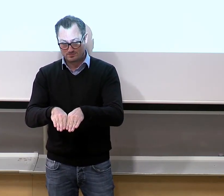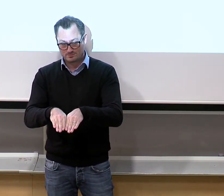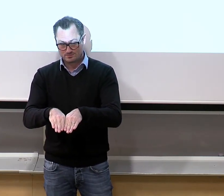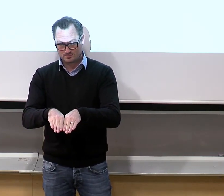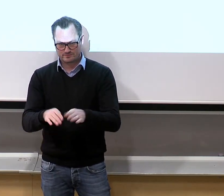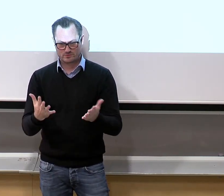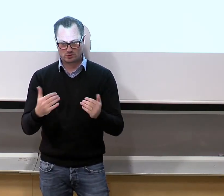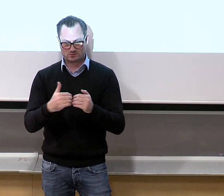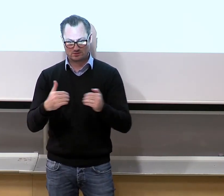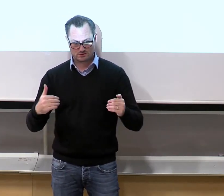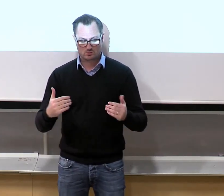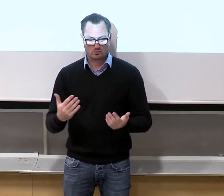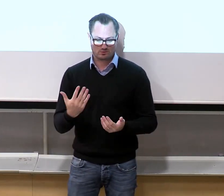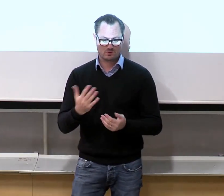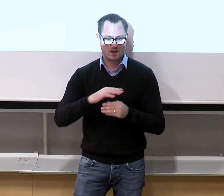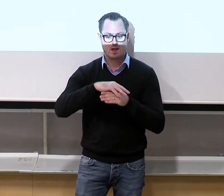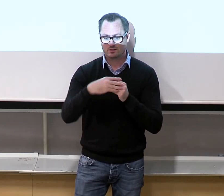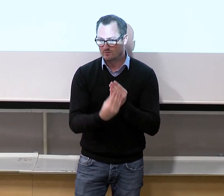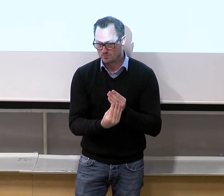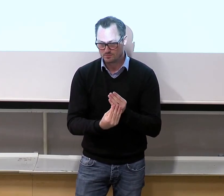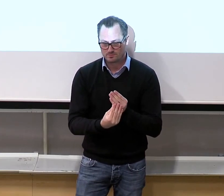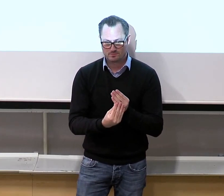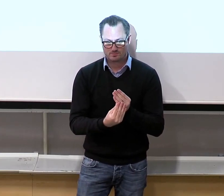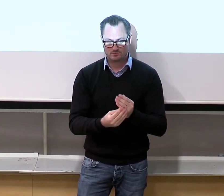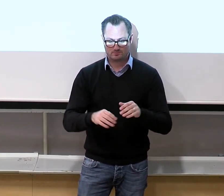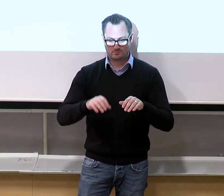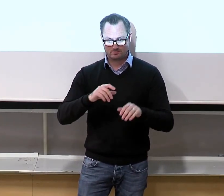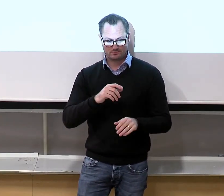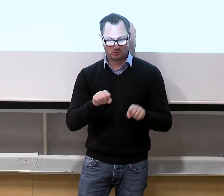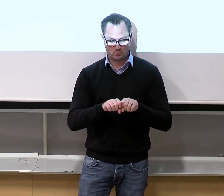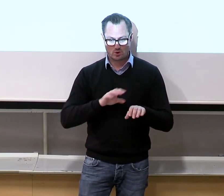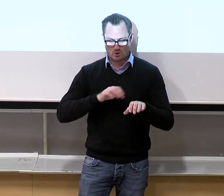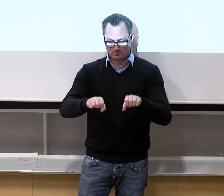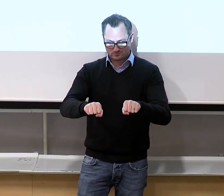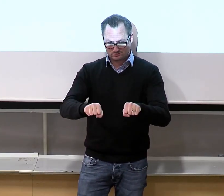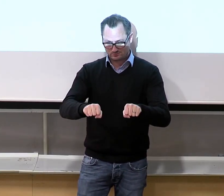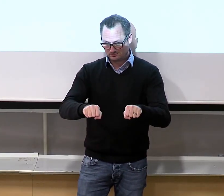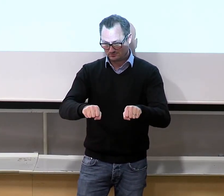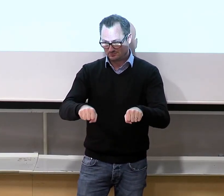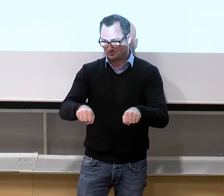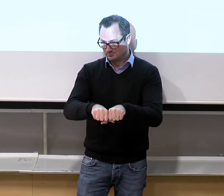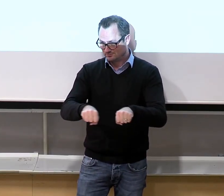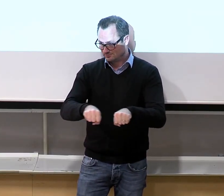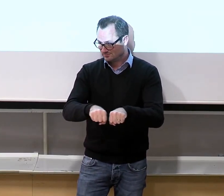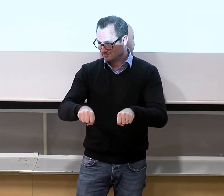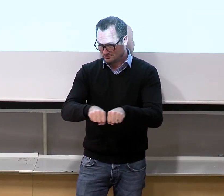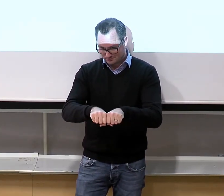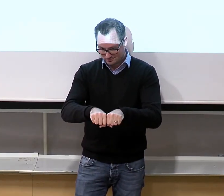dålig. Och vad är skillnaden mellan de här tecknena egentligen? Skor, det är själva handformen. Då